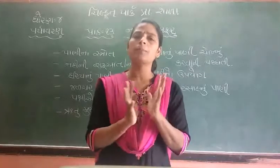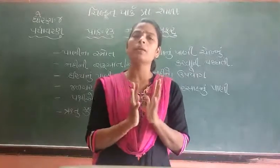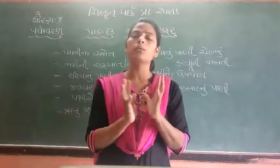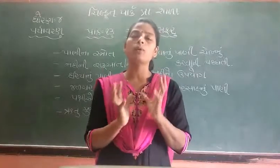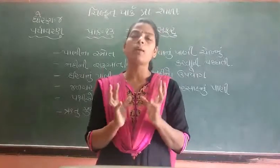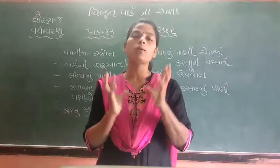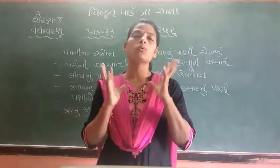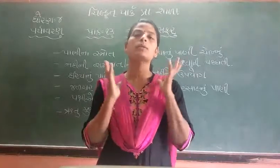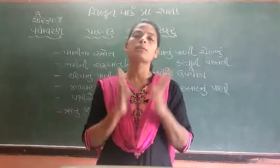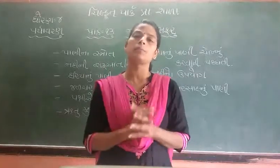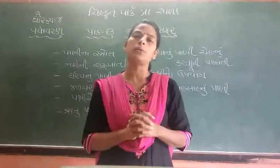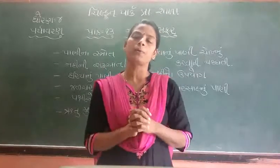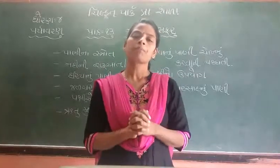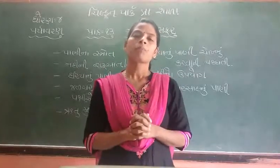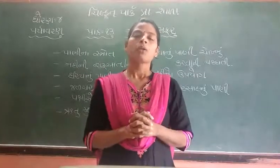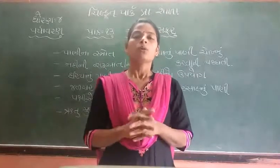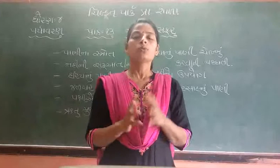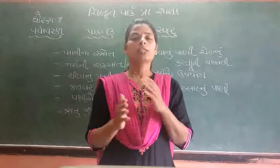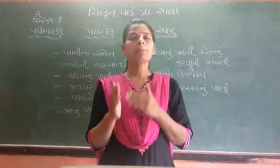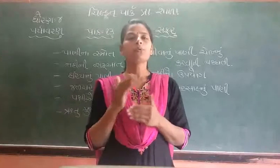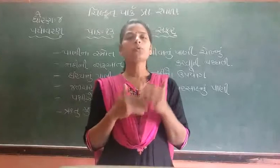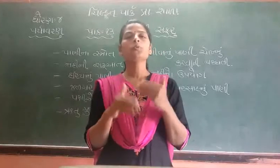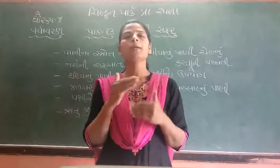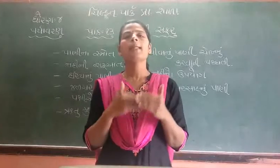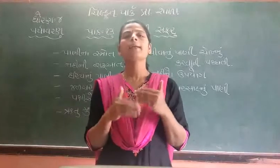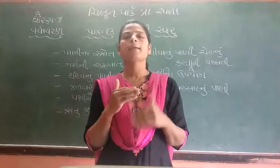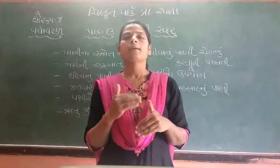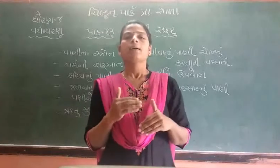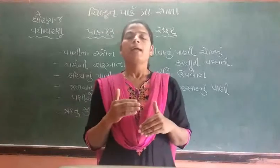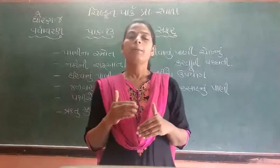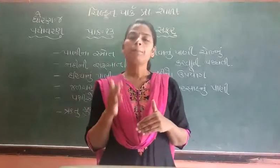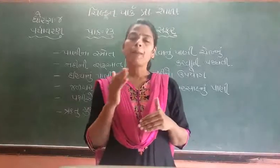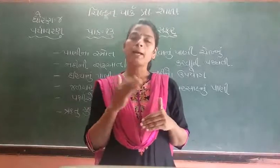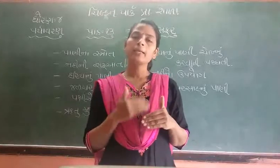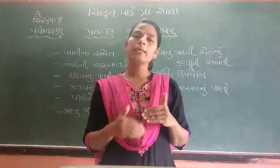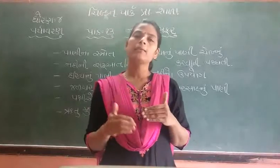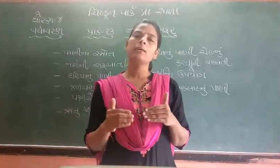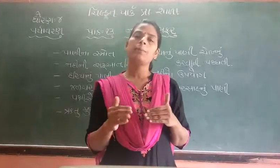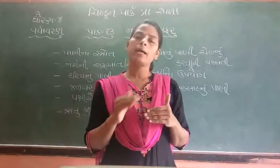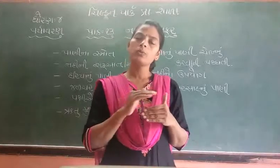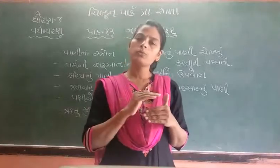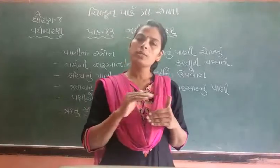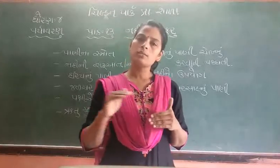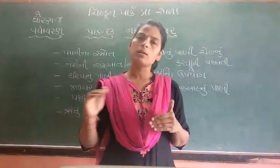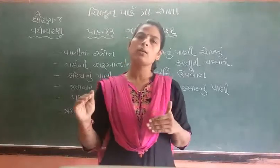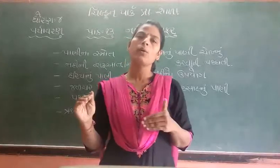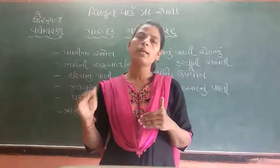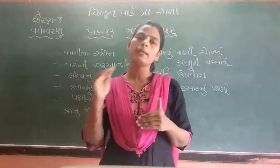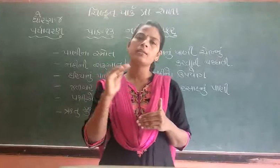પડે, ઉનાળામાં ખૂબ જ ગરમી હોય, તો જેમ ઋતુ બદલાય ને એમ પાણીની અંદર, પાણીનું જે સ્તર હોય ને એની અંદર